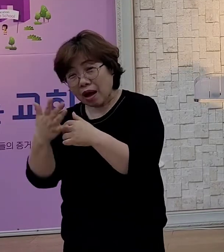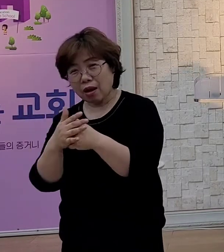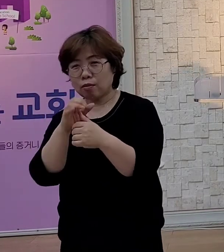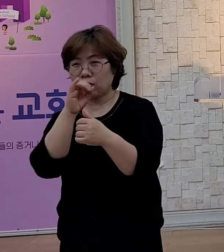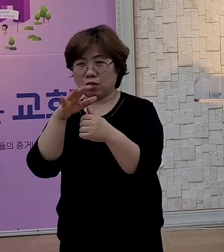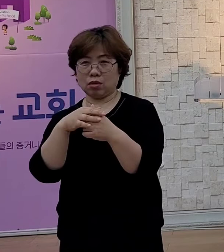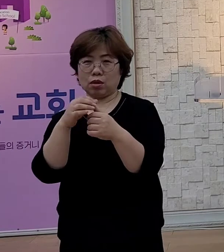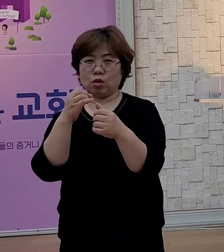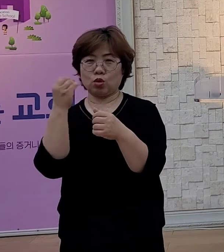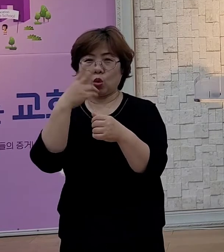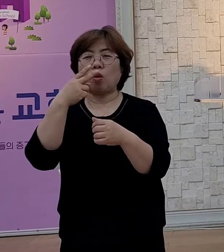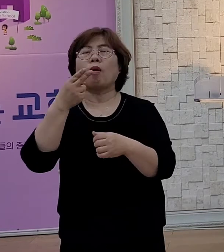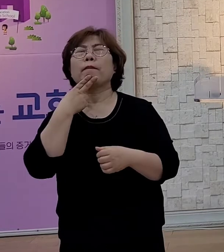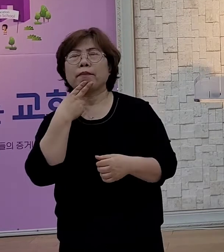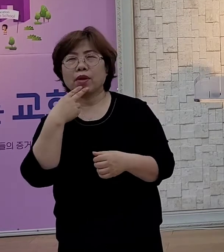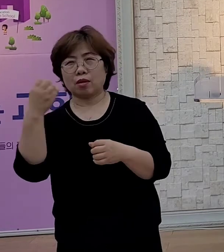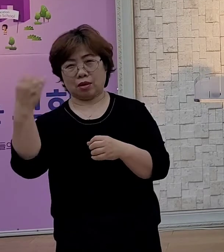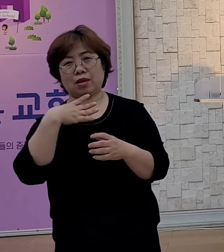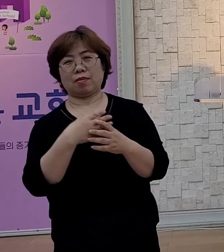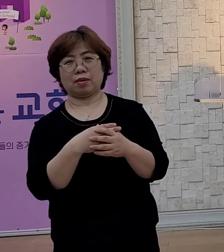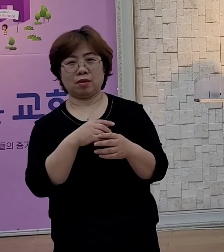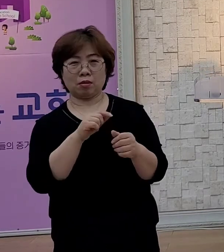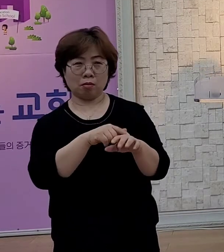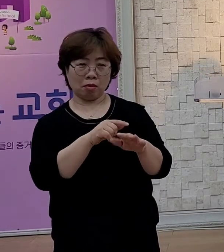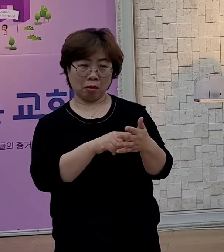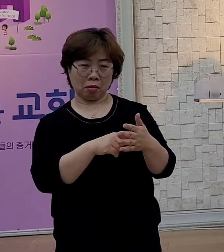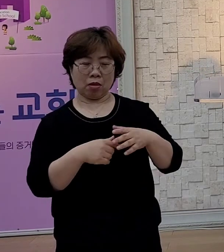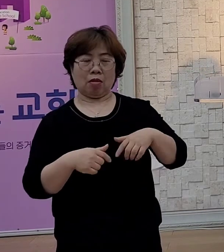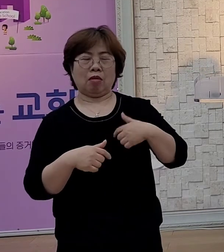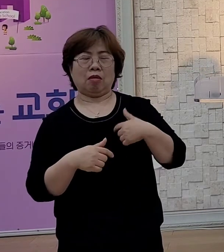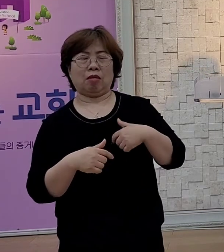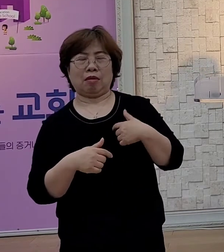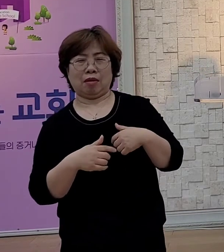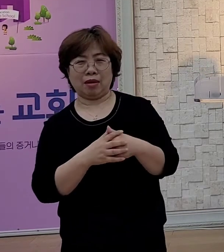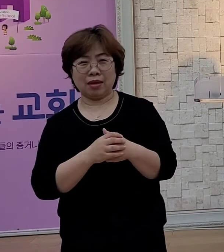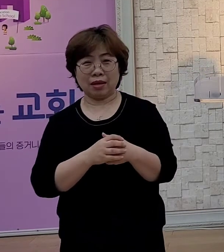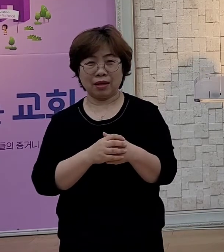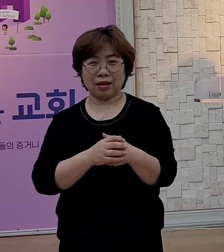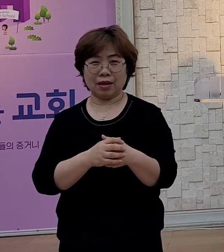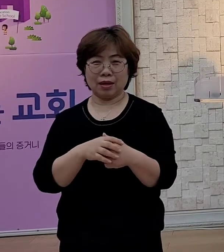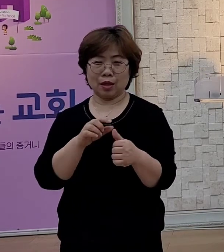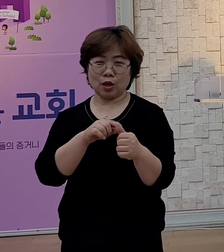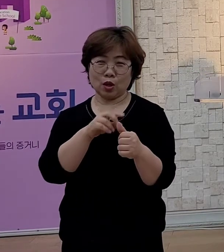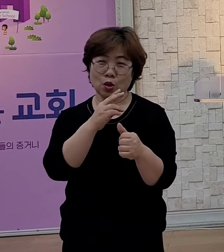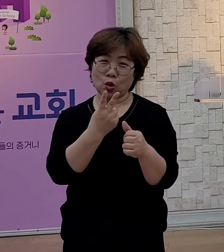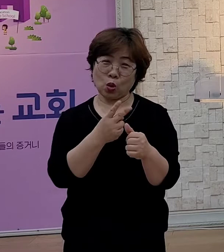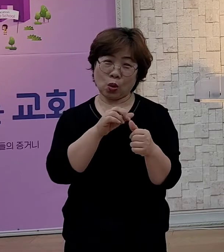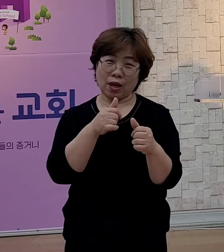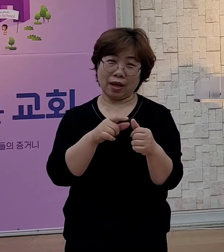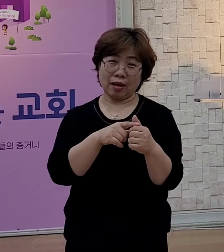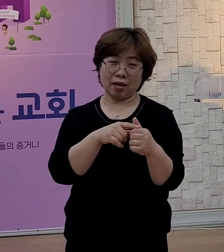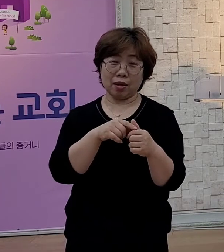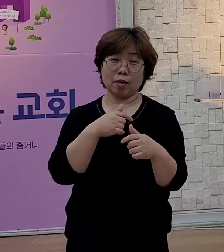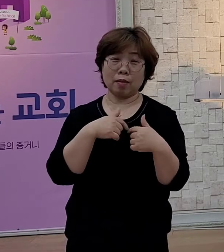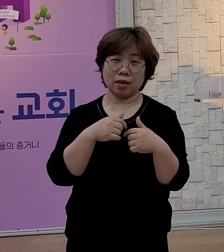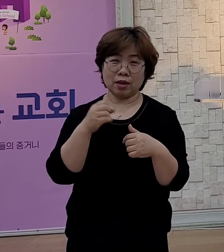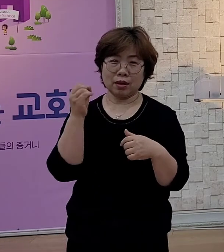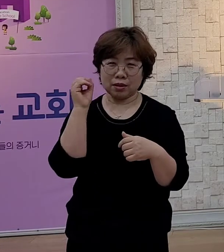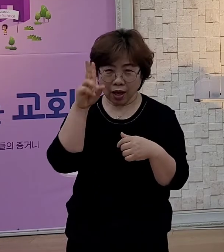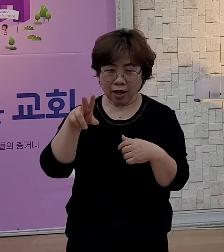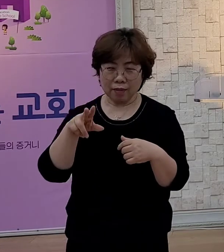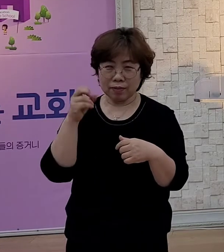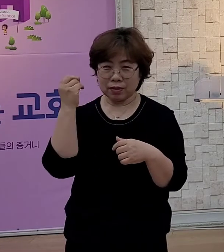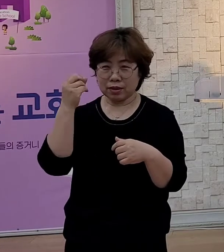없대요. 없습니다. 이게 막 지금 요한 웨슬레는 너무너무 당연한 거예요. 묻고 싶은 건 누구일까요? 감리교.